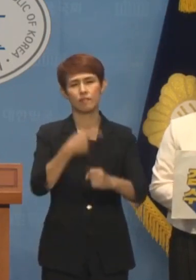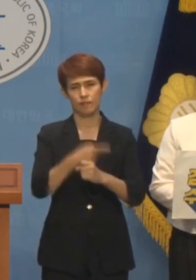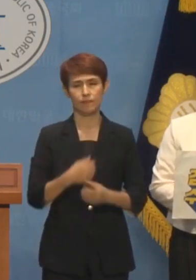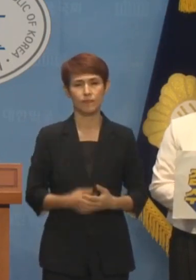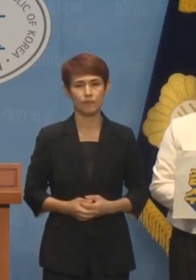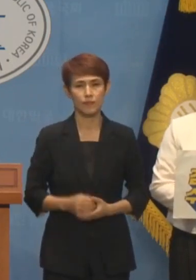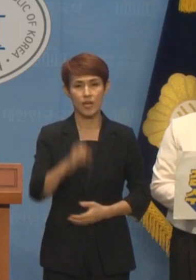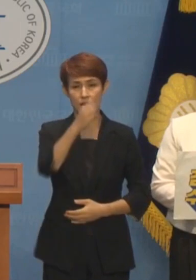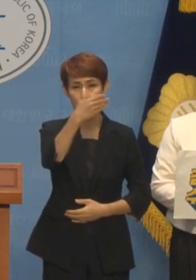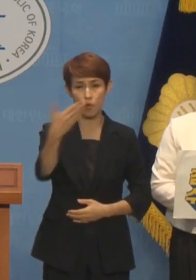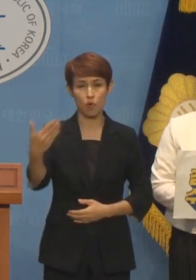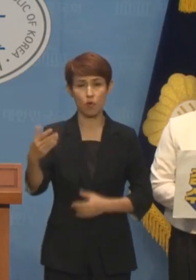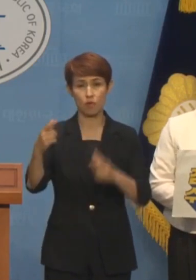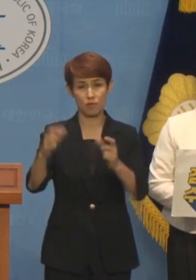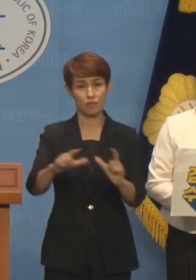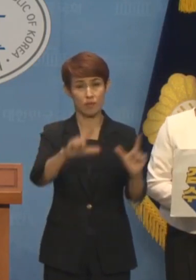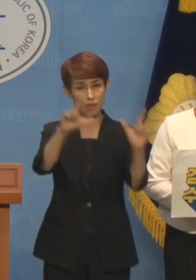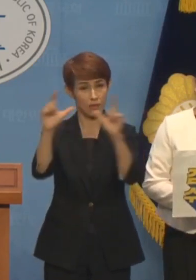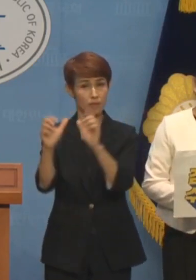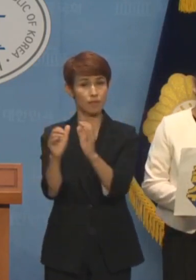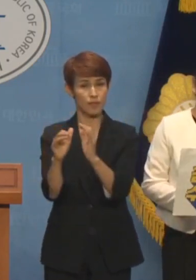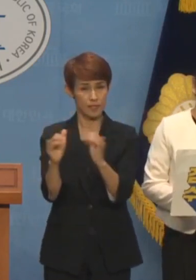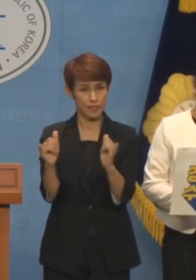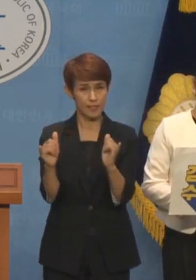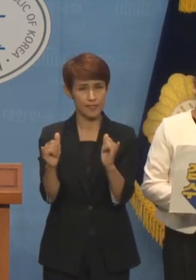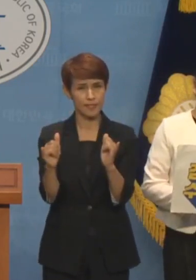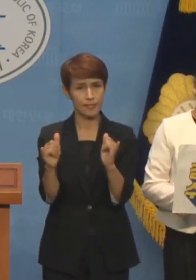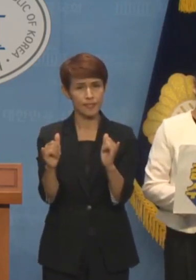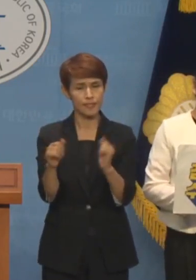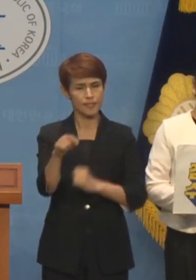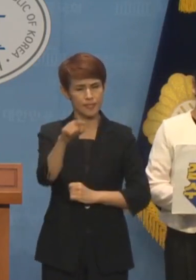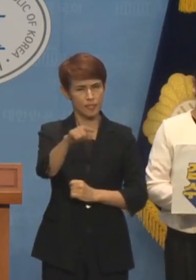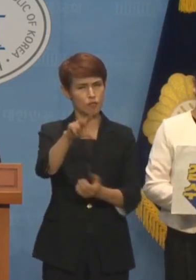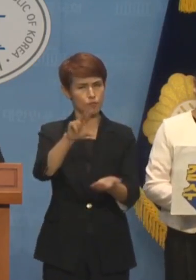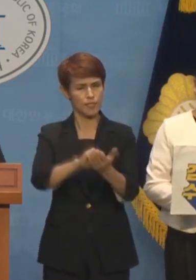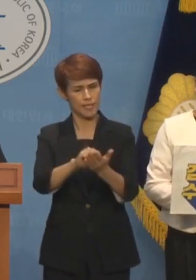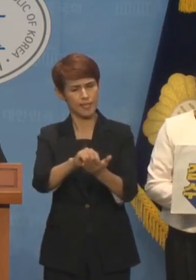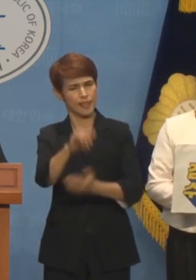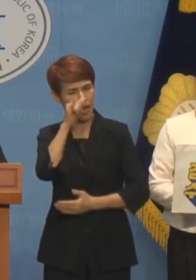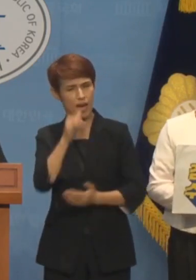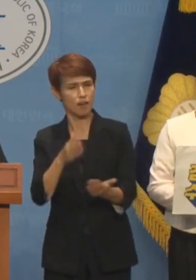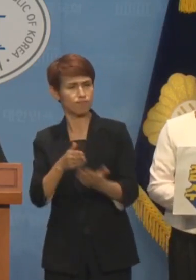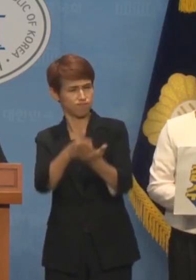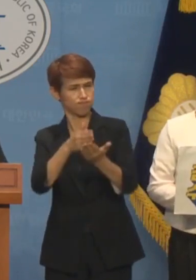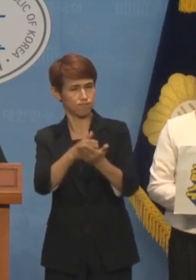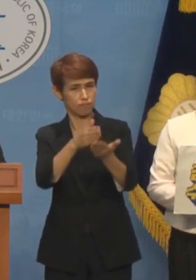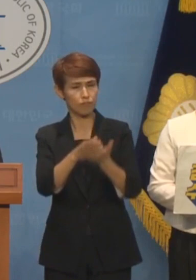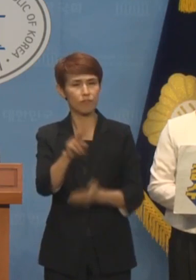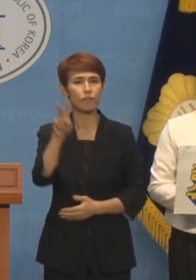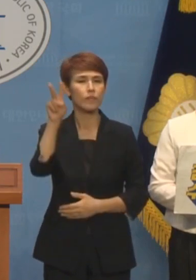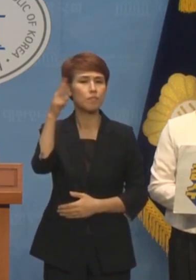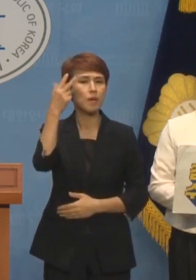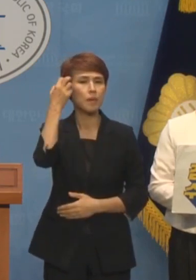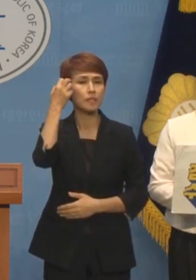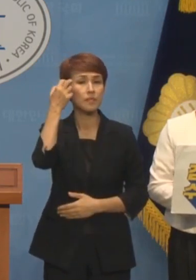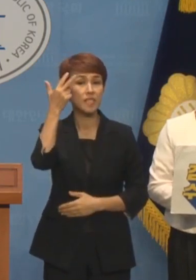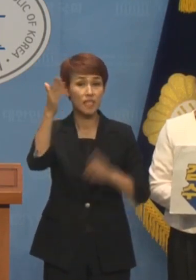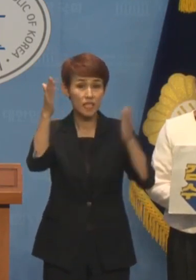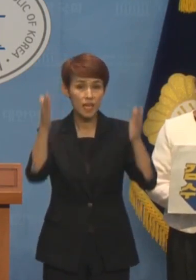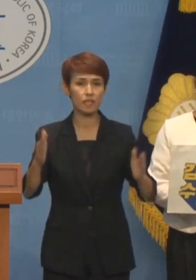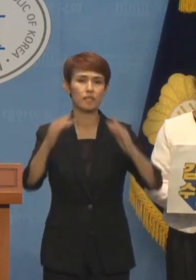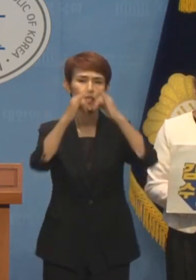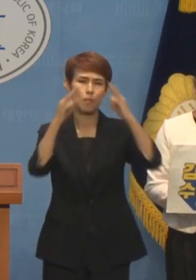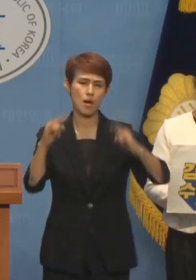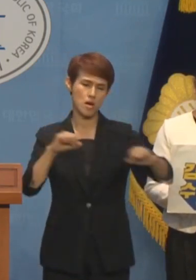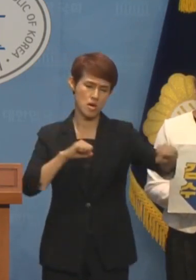양평 주민들은 이 문제를 제기하면서 287일간 천막 농성을 진행해